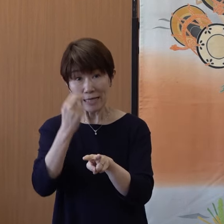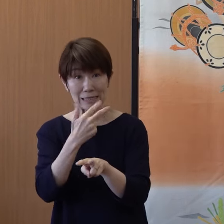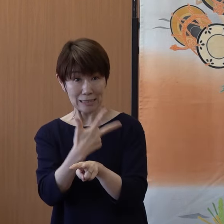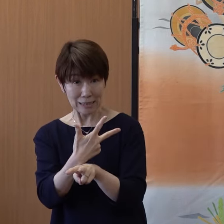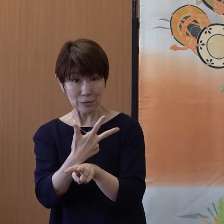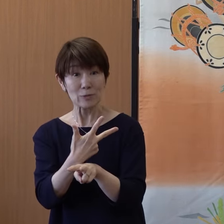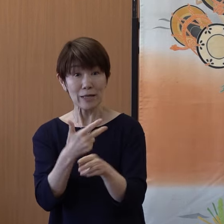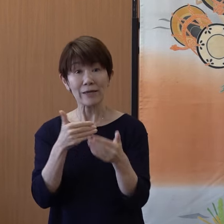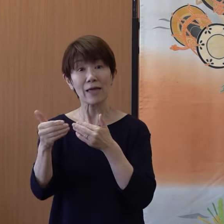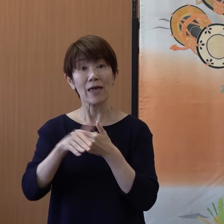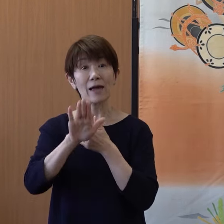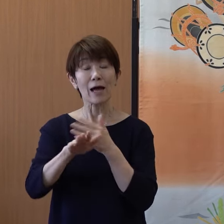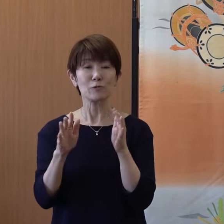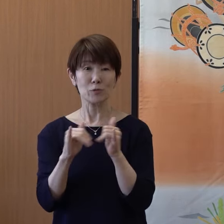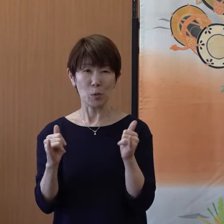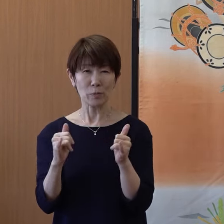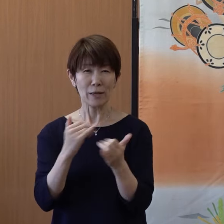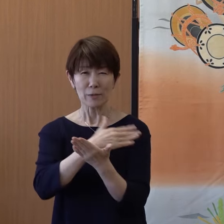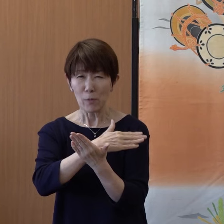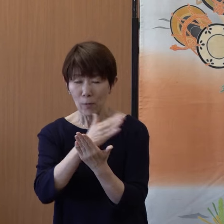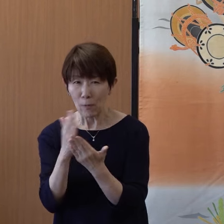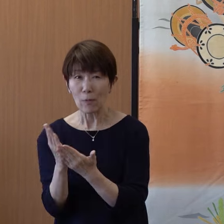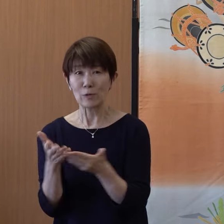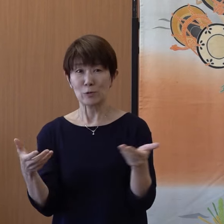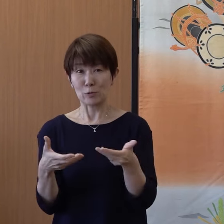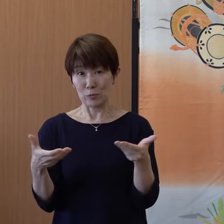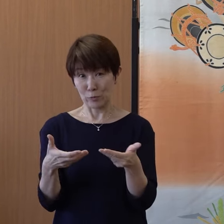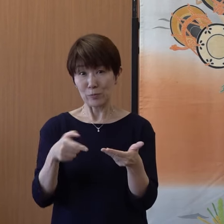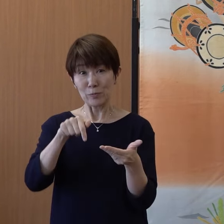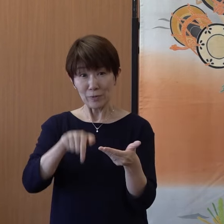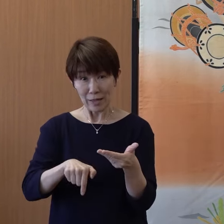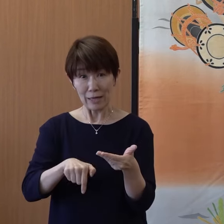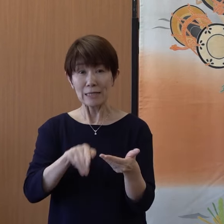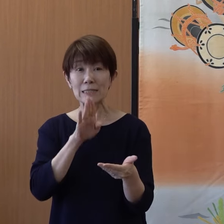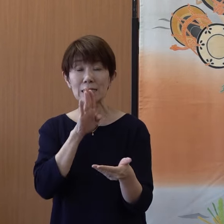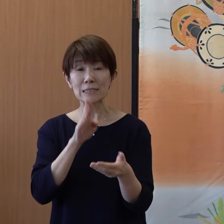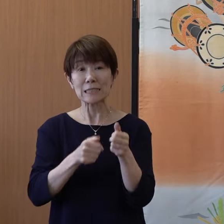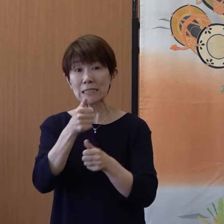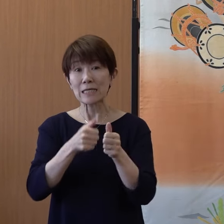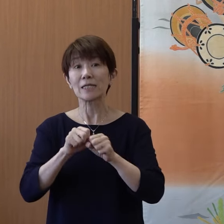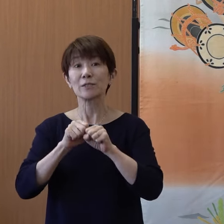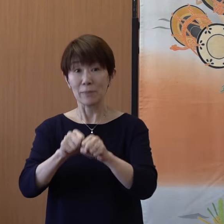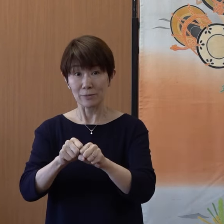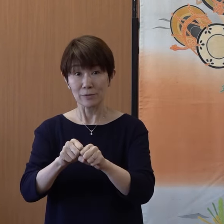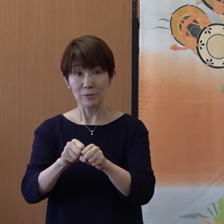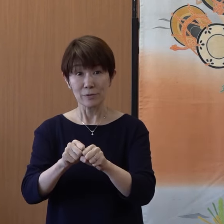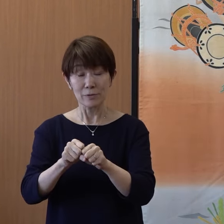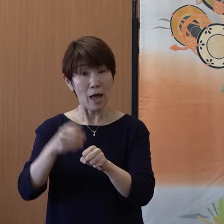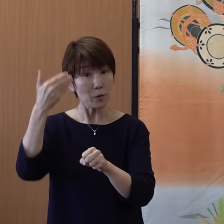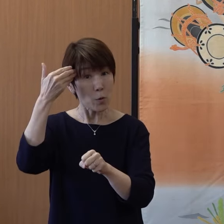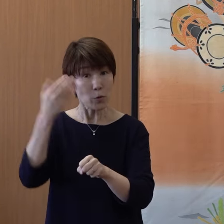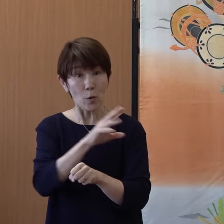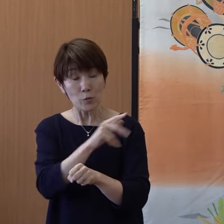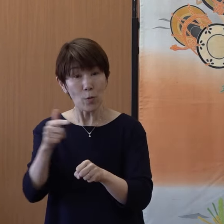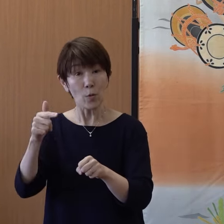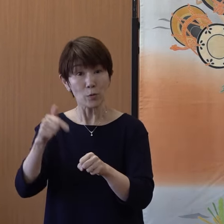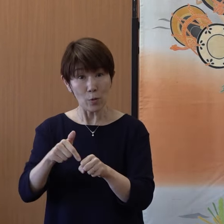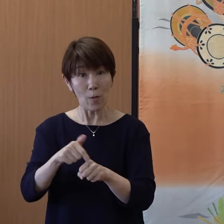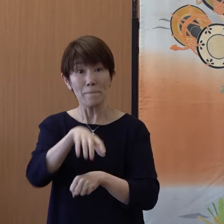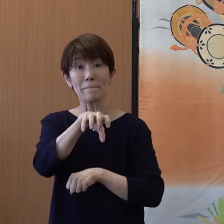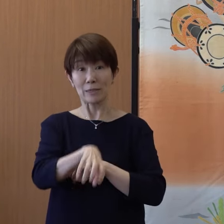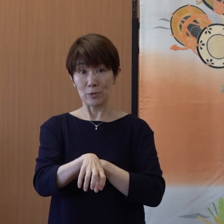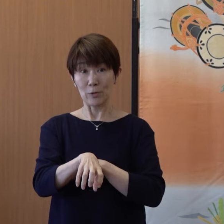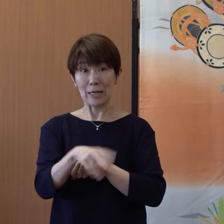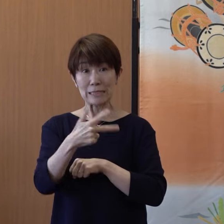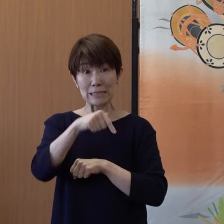まざまな職種で試験を実施します。教養等の筆記試験は市内会場に加え